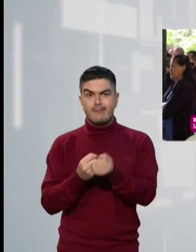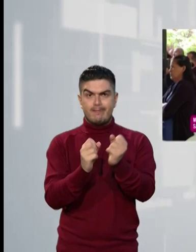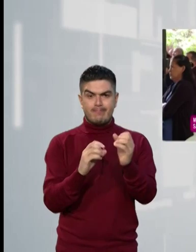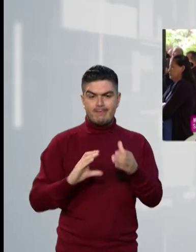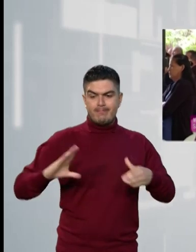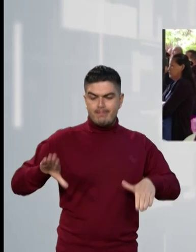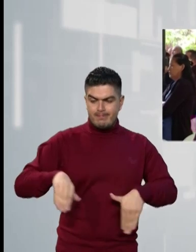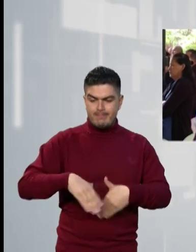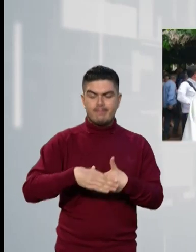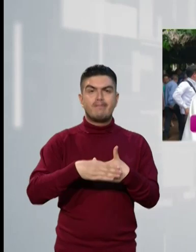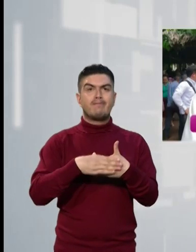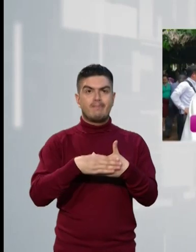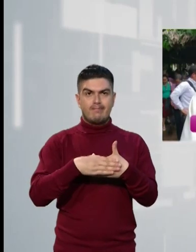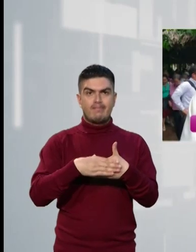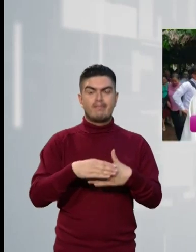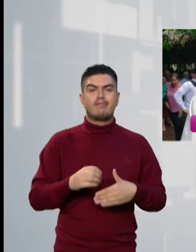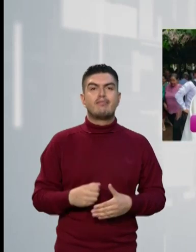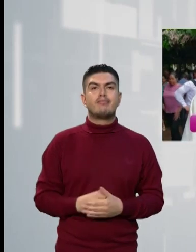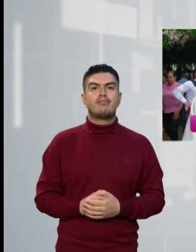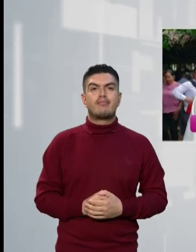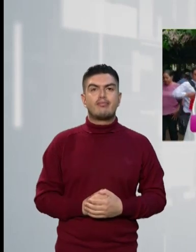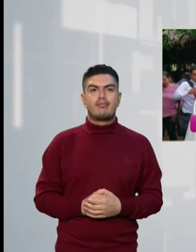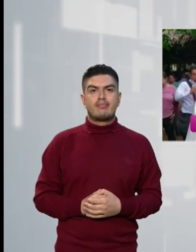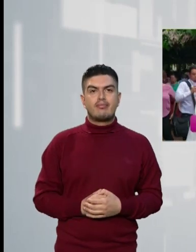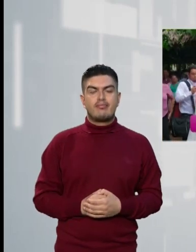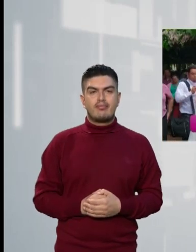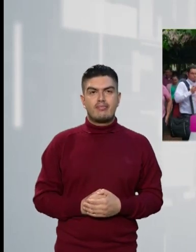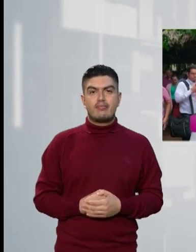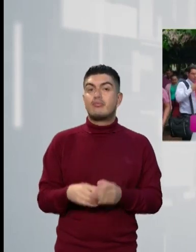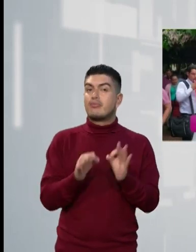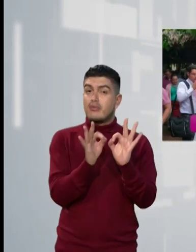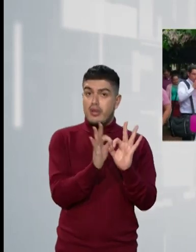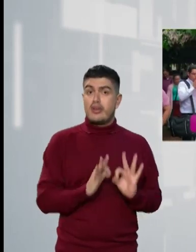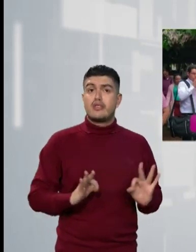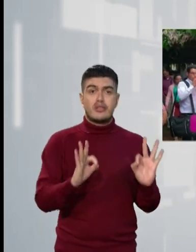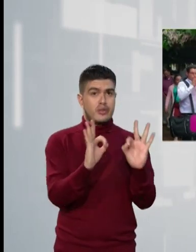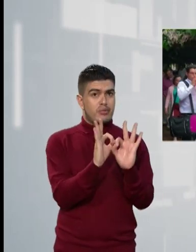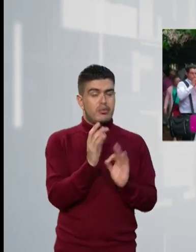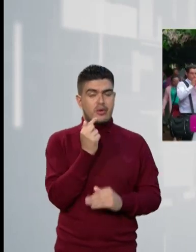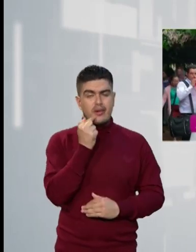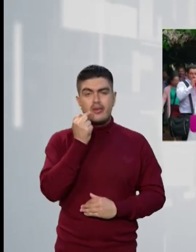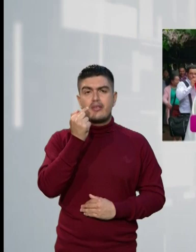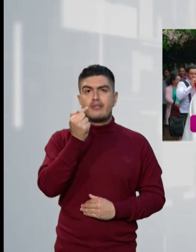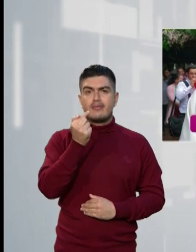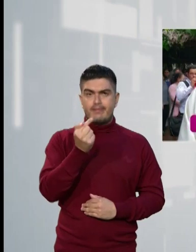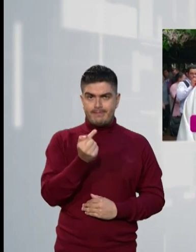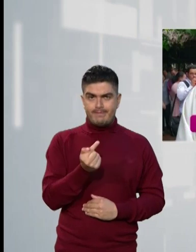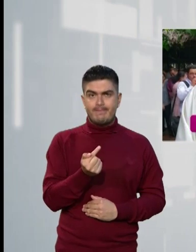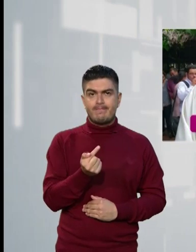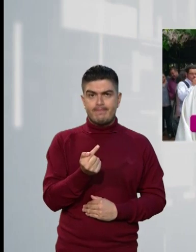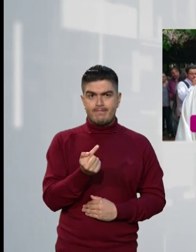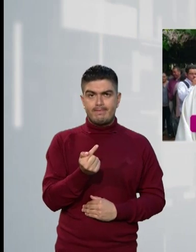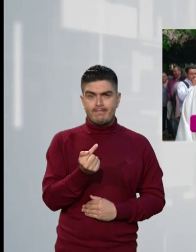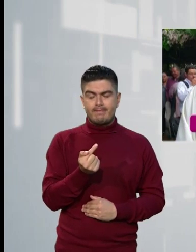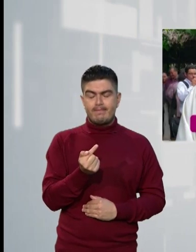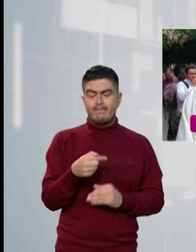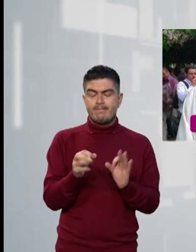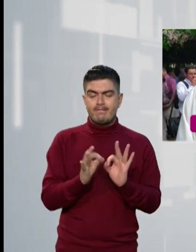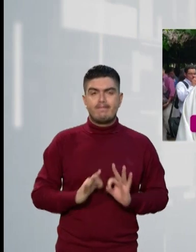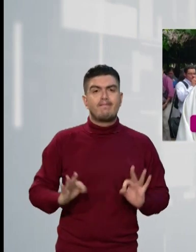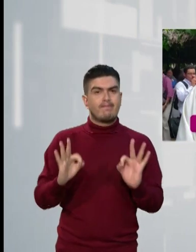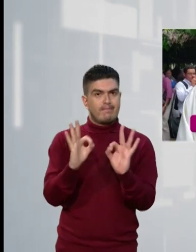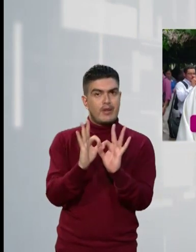nace la iglesia doméstica Mire es importantísimo tener más